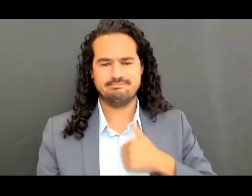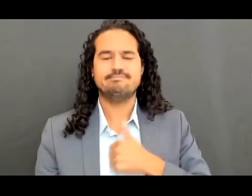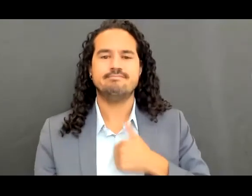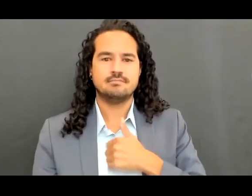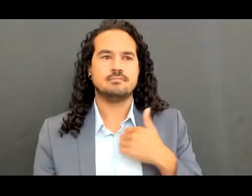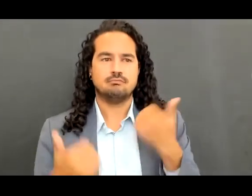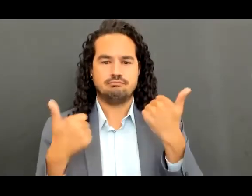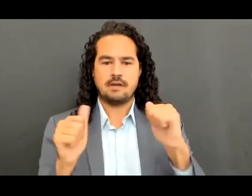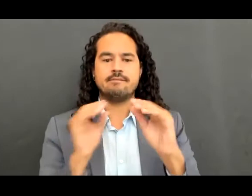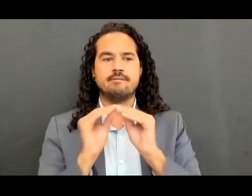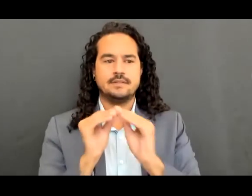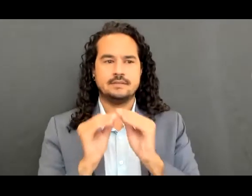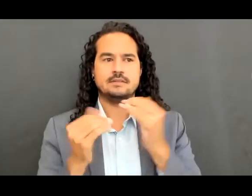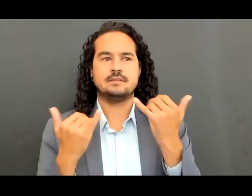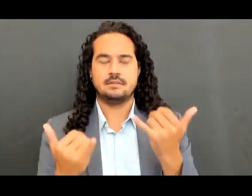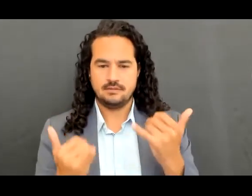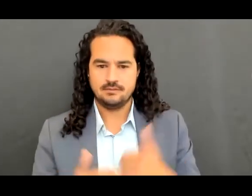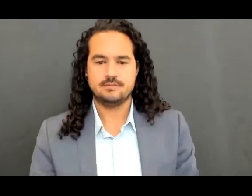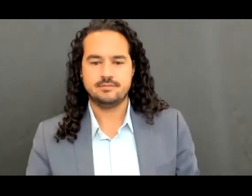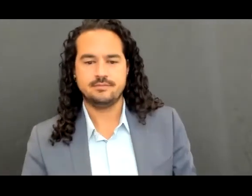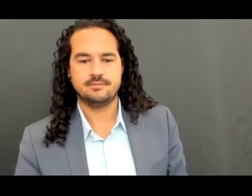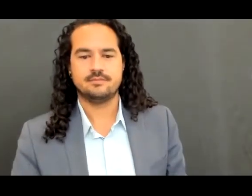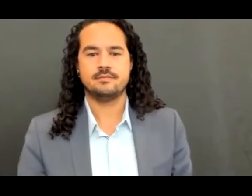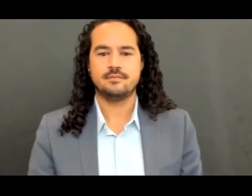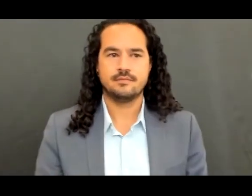disculpa porque se nos fue el audio por un poco de tiempo ayer.